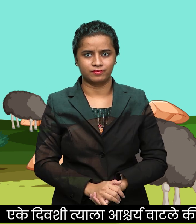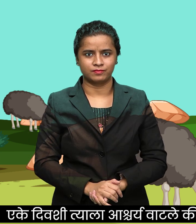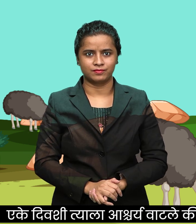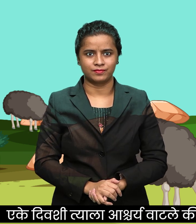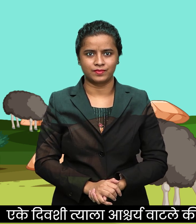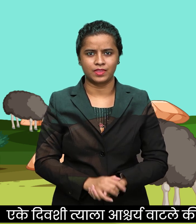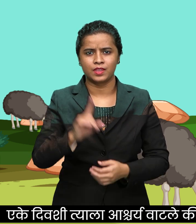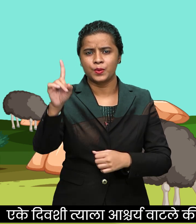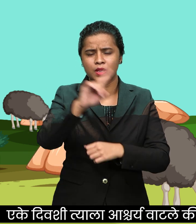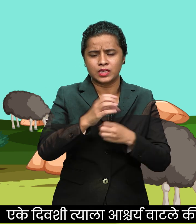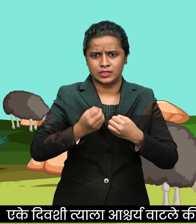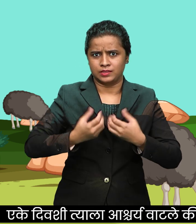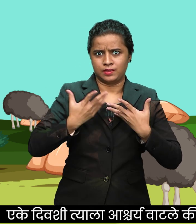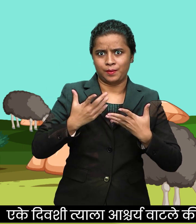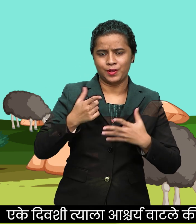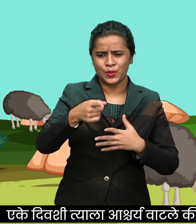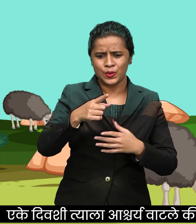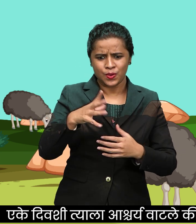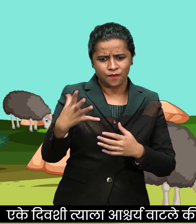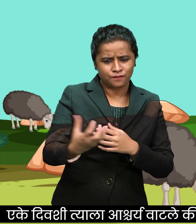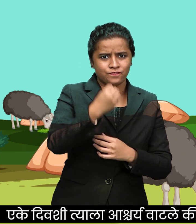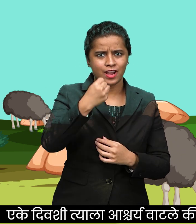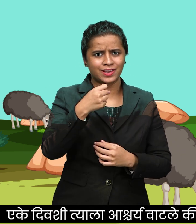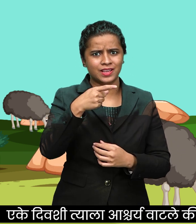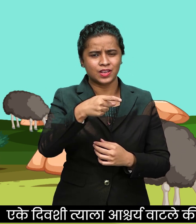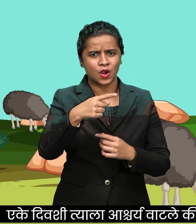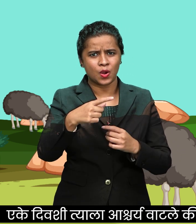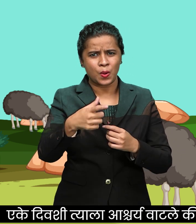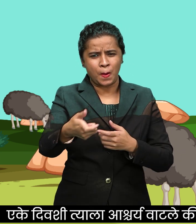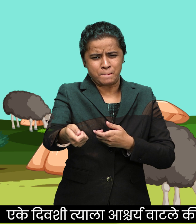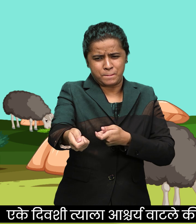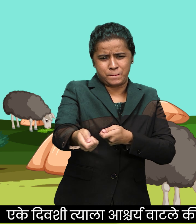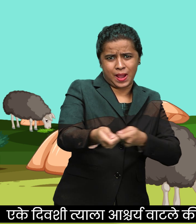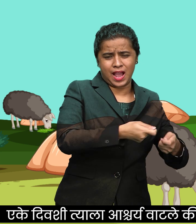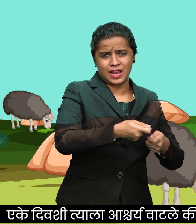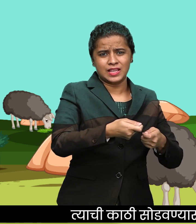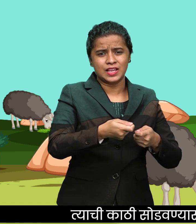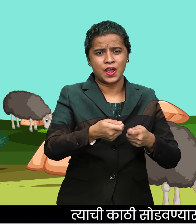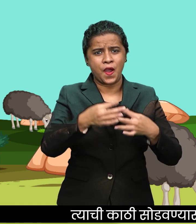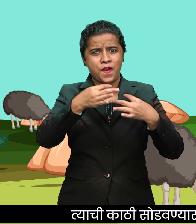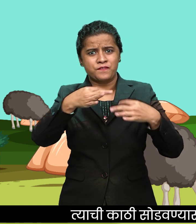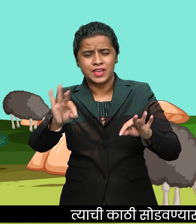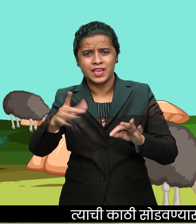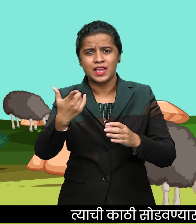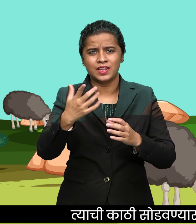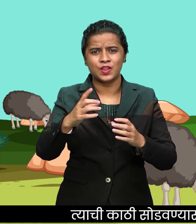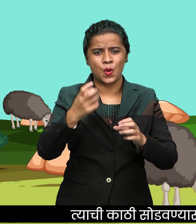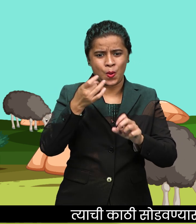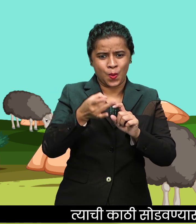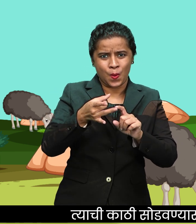एके दिवशी त्याला आश्चर्य वाटले की त्याच्या डोंगराच्या कडेला असलेल्या दगडावरून त्याची काठी सोडवण्यासाठी खूप जोरात